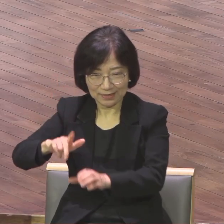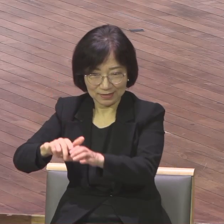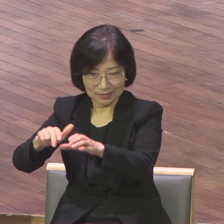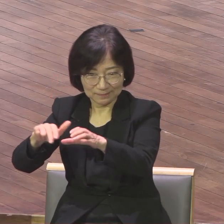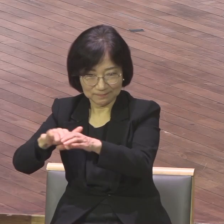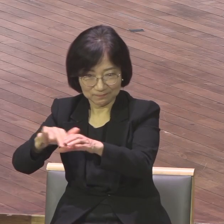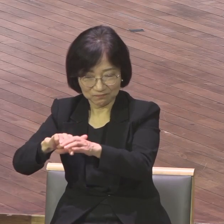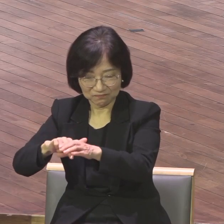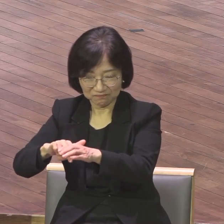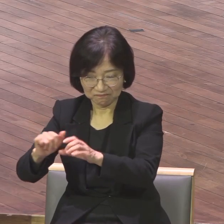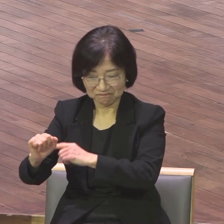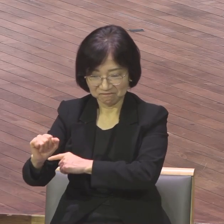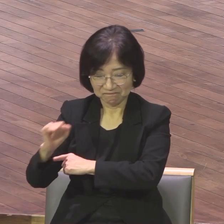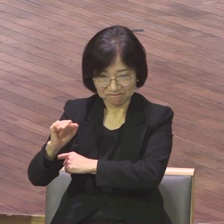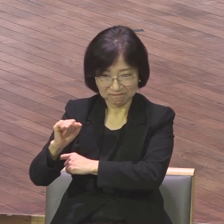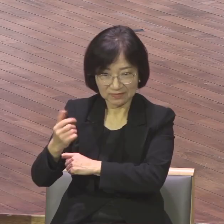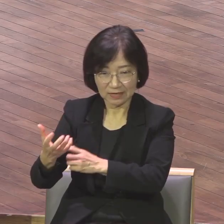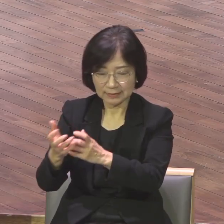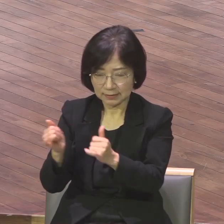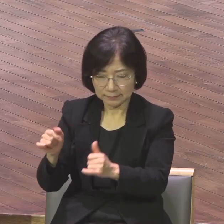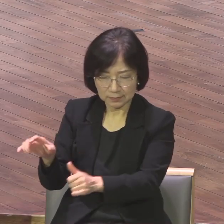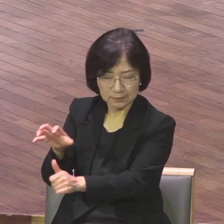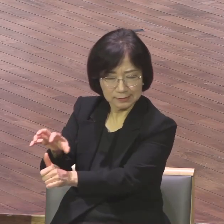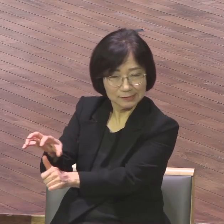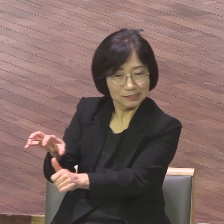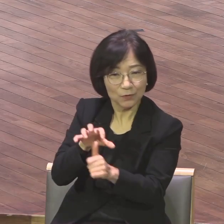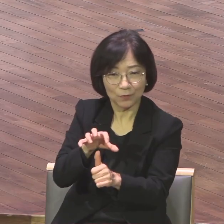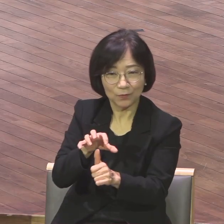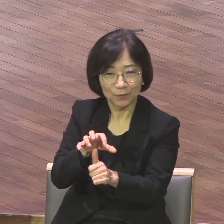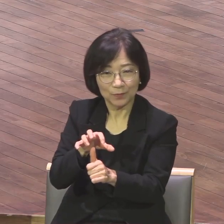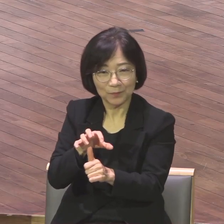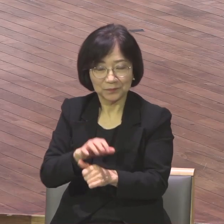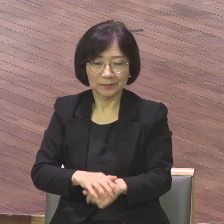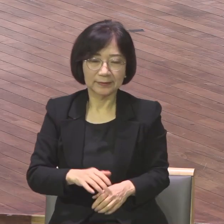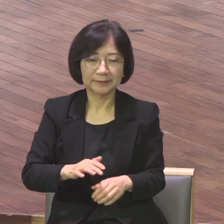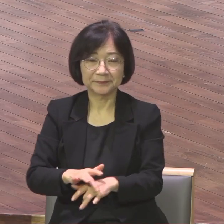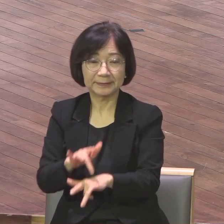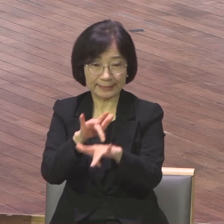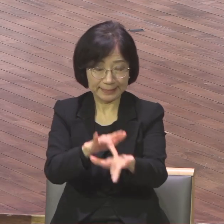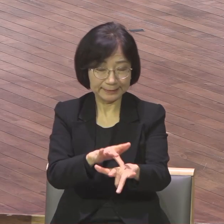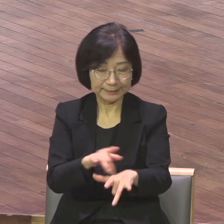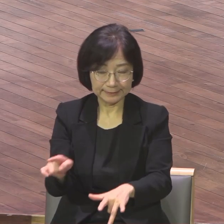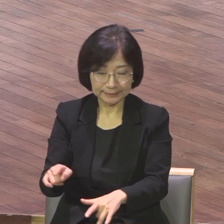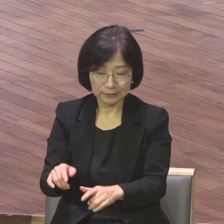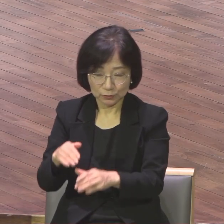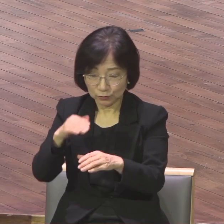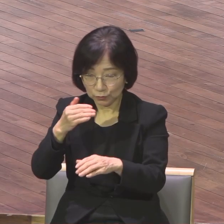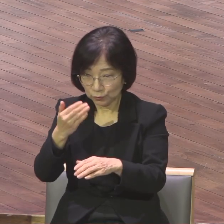교권주의자들의 이걸 이제 사단이 이용을 해요. 그래서 사단이 이들을 활용해 가지고